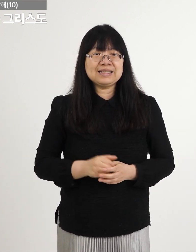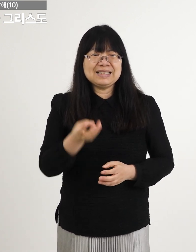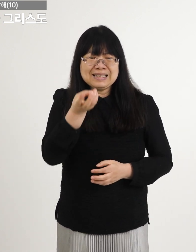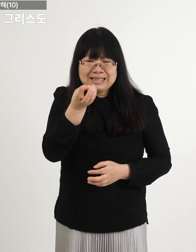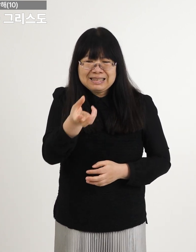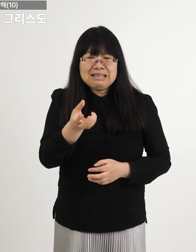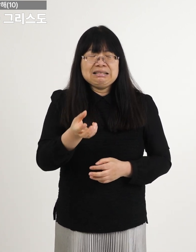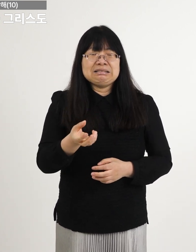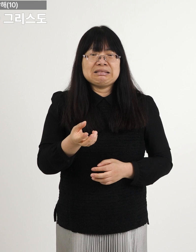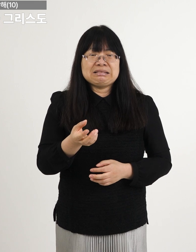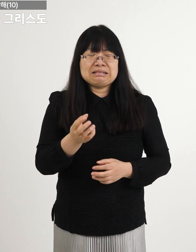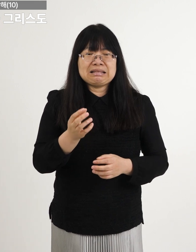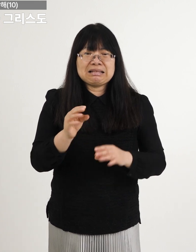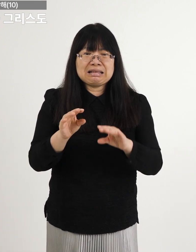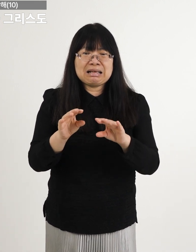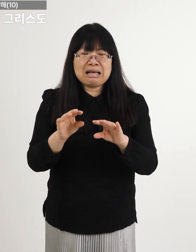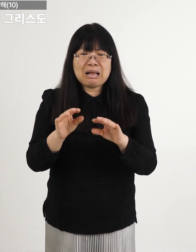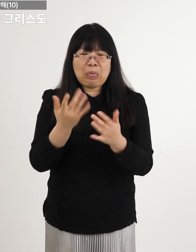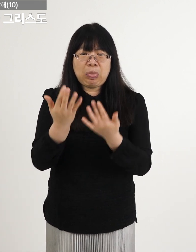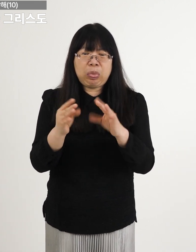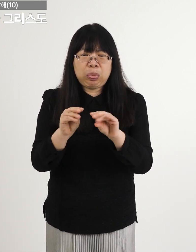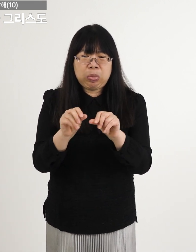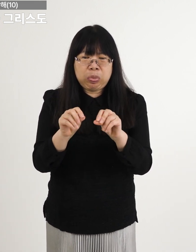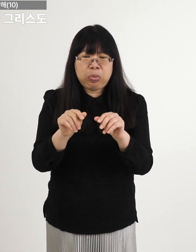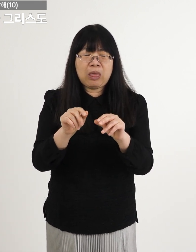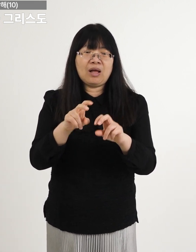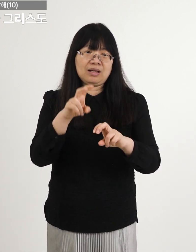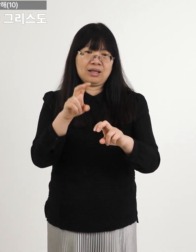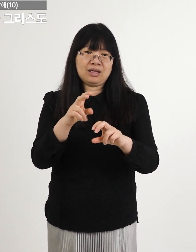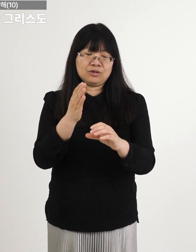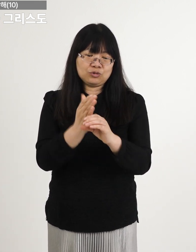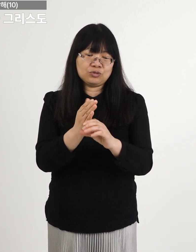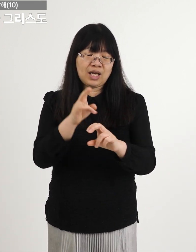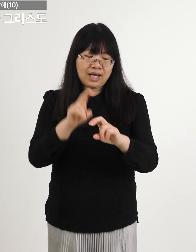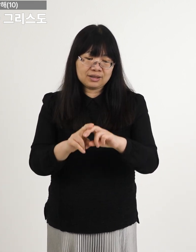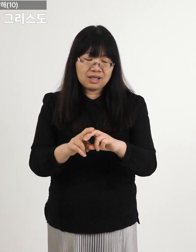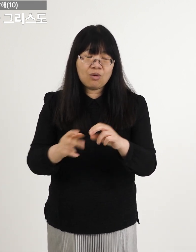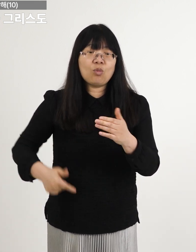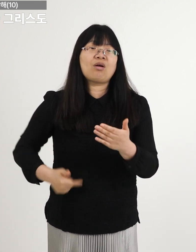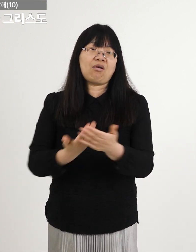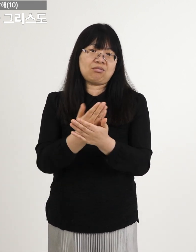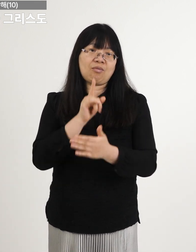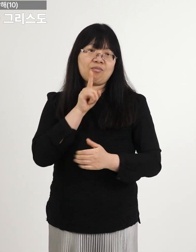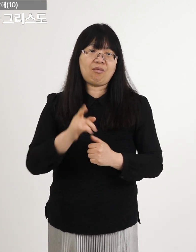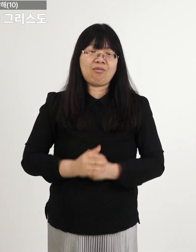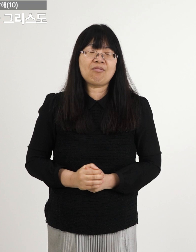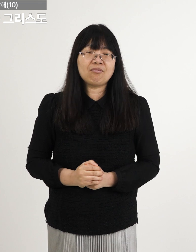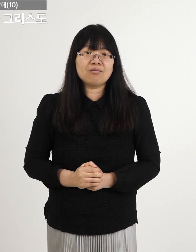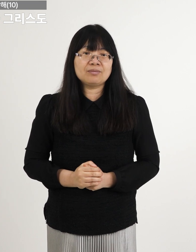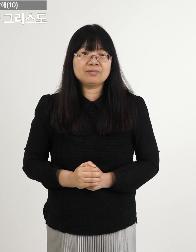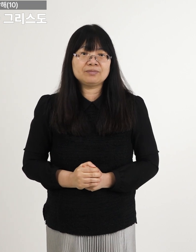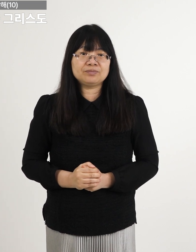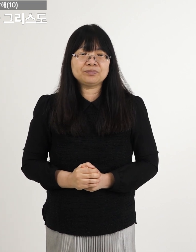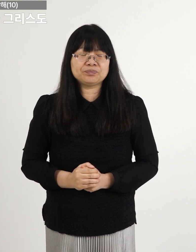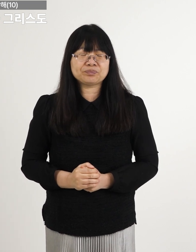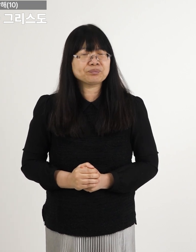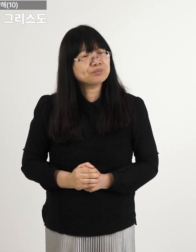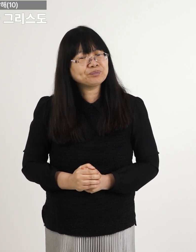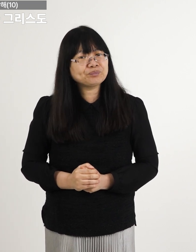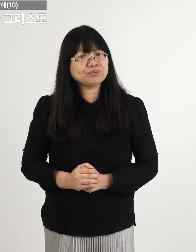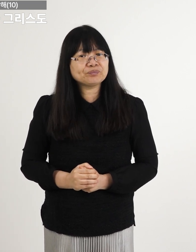티끌과 제 가운데서 회개하나이다. 여기에서